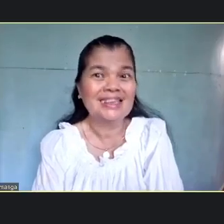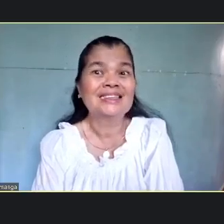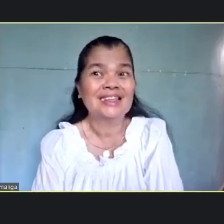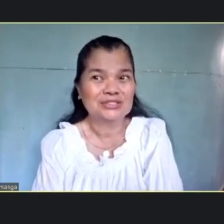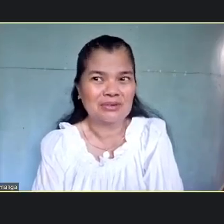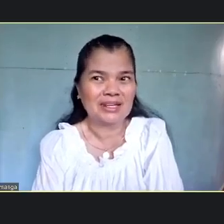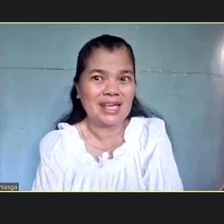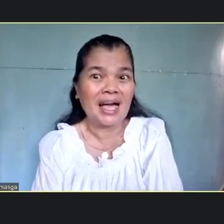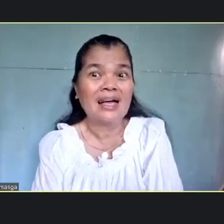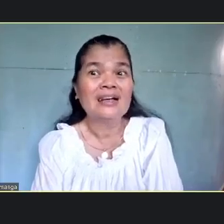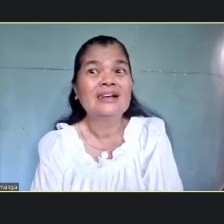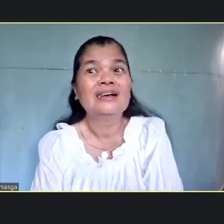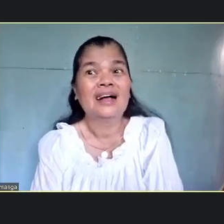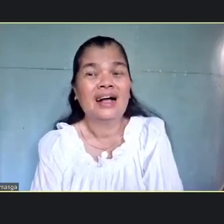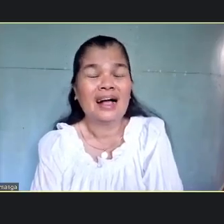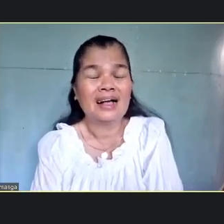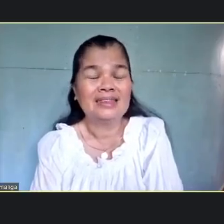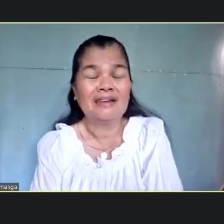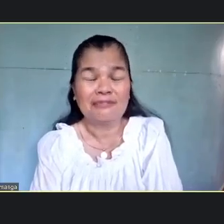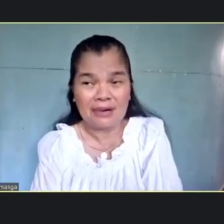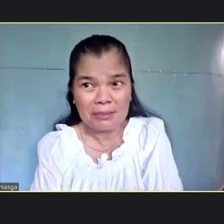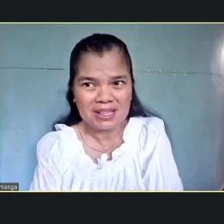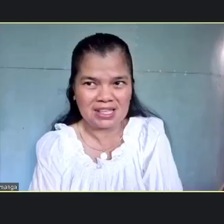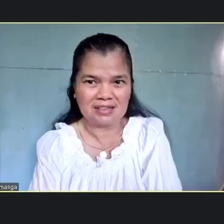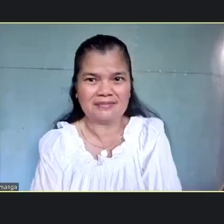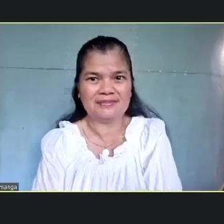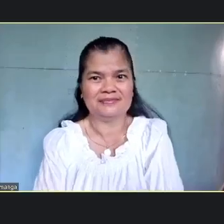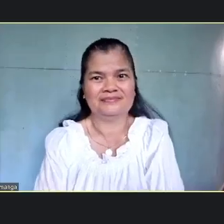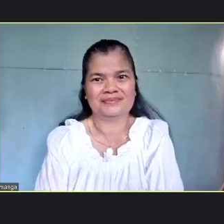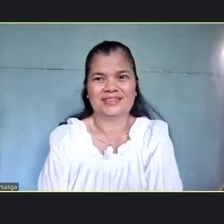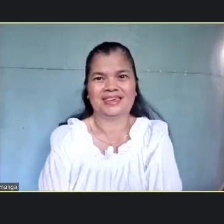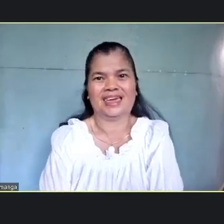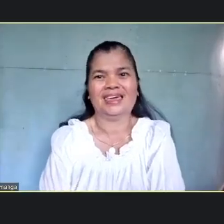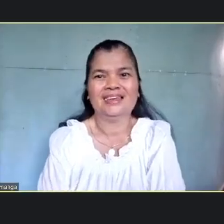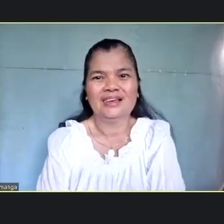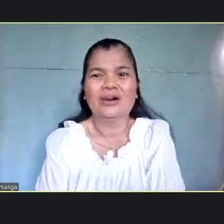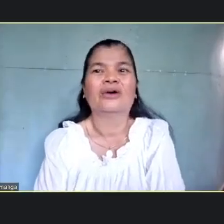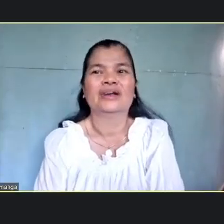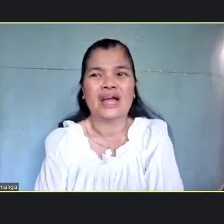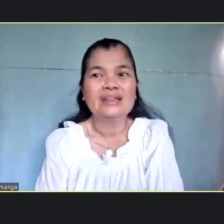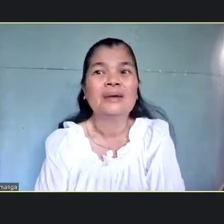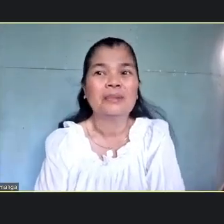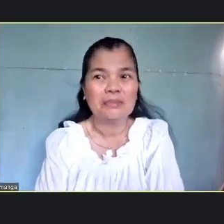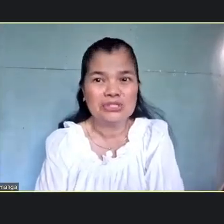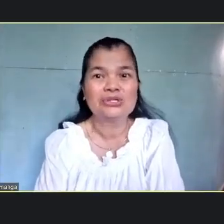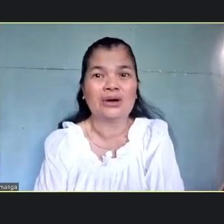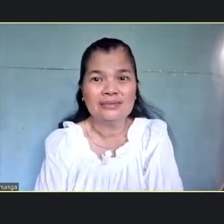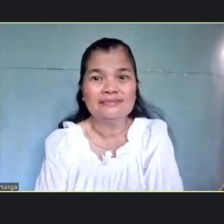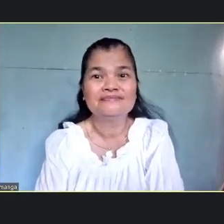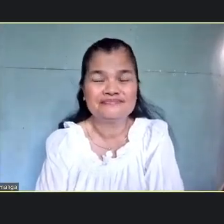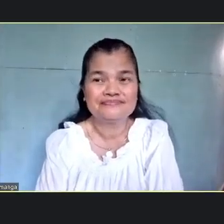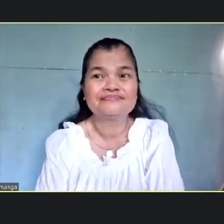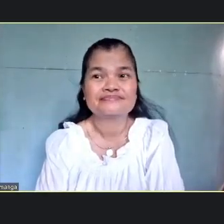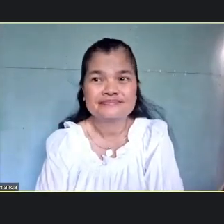tumataas. That's already an affirmative. Okay? Or nod na